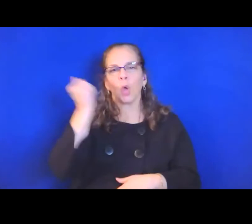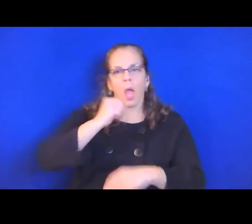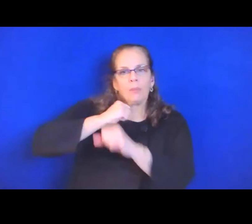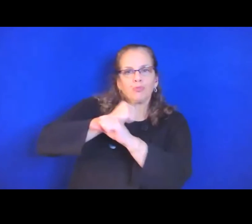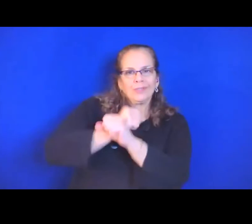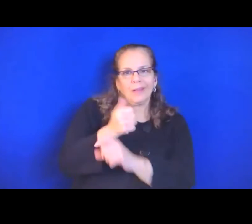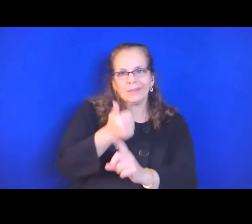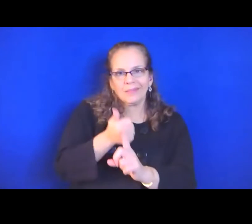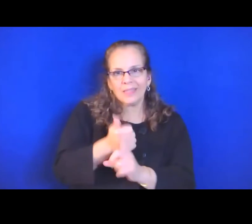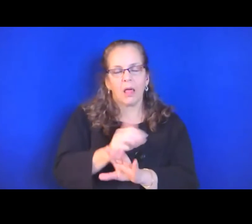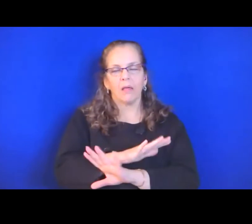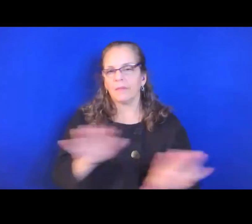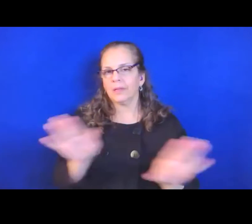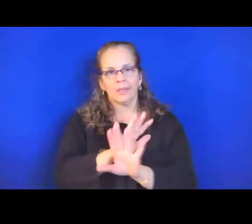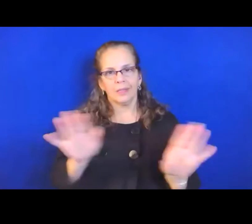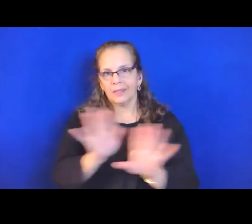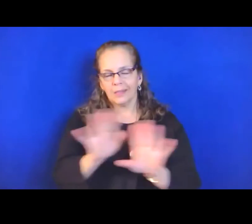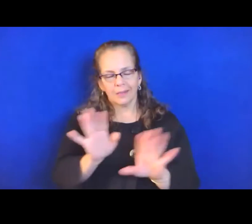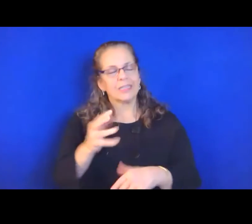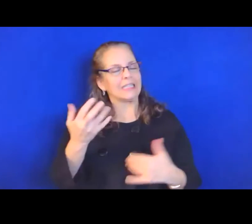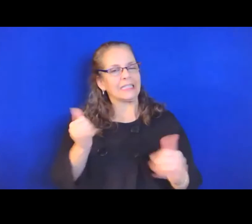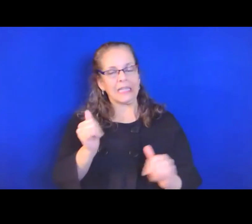Omicron 呢是非常的不一样。